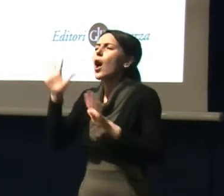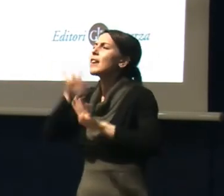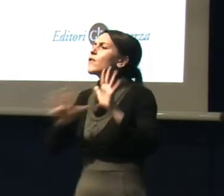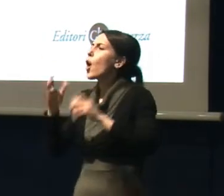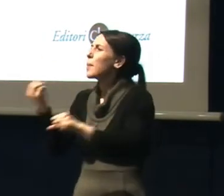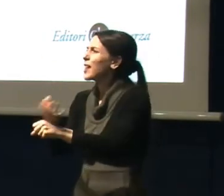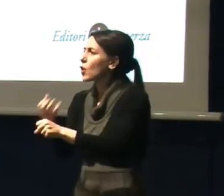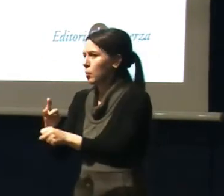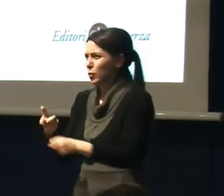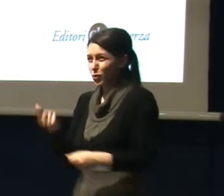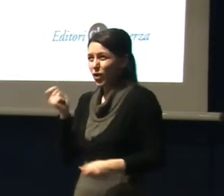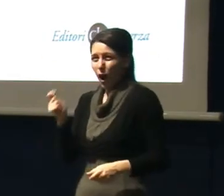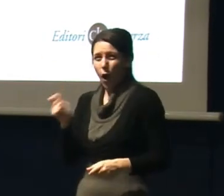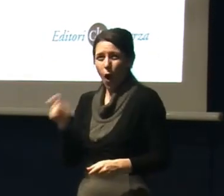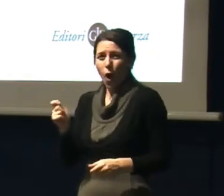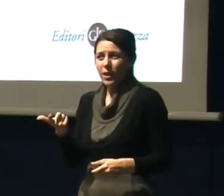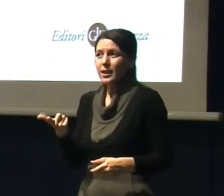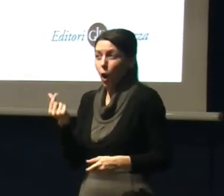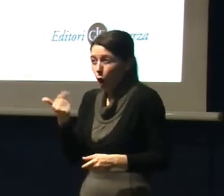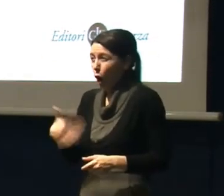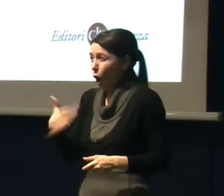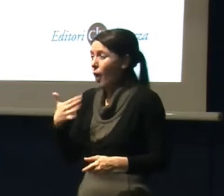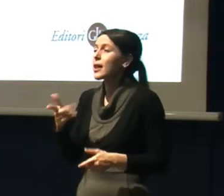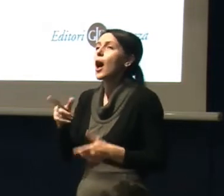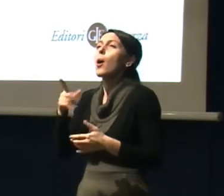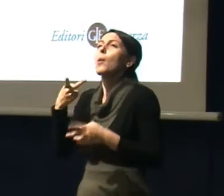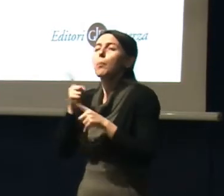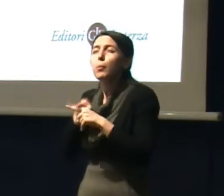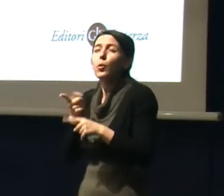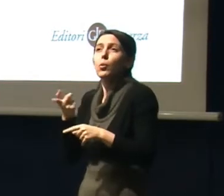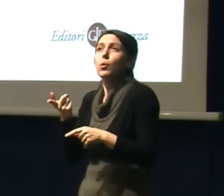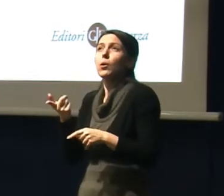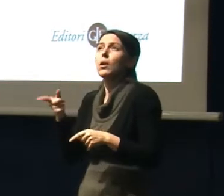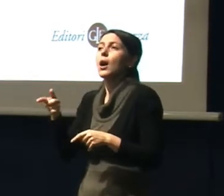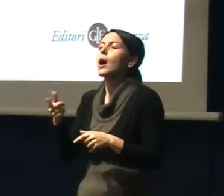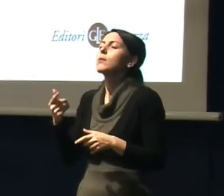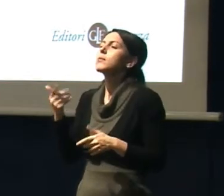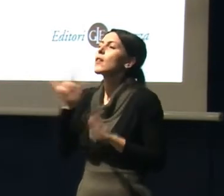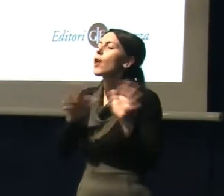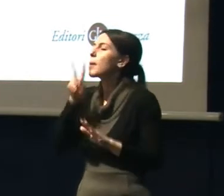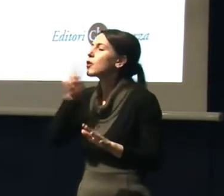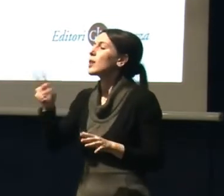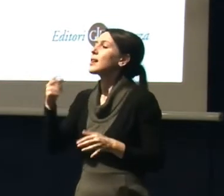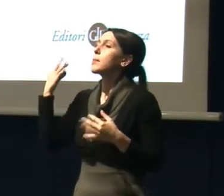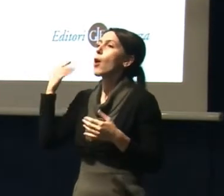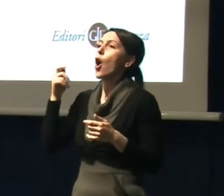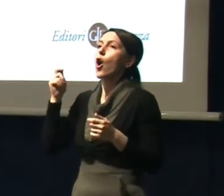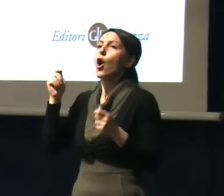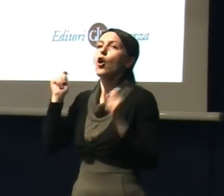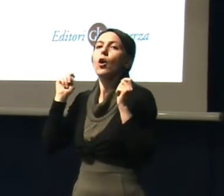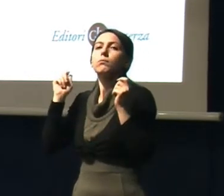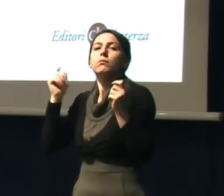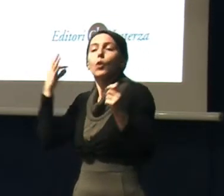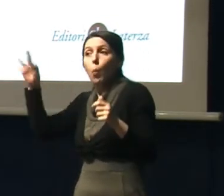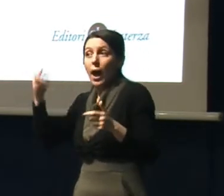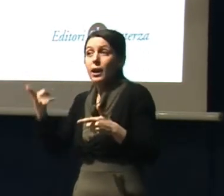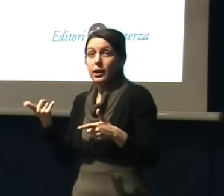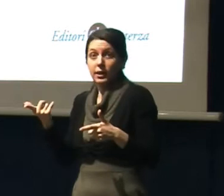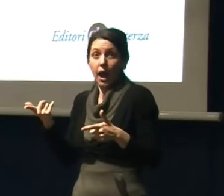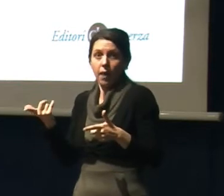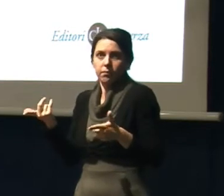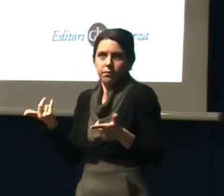produrre delle informazioni di qualità costa molto perché i giornalisti per quanto siano una categoria sputtanata non sono